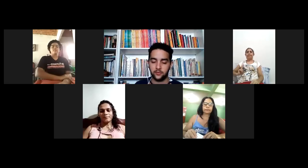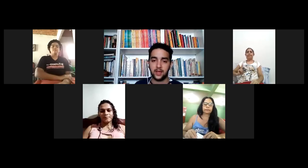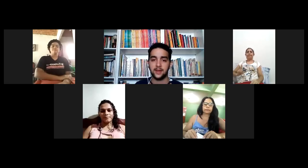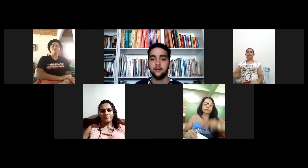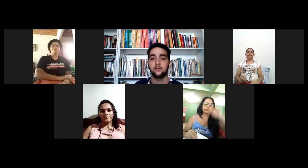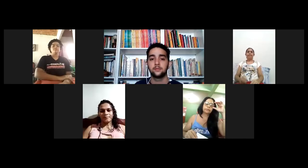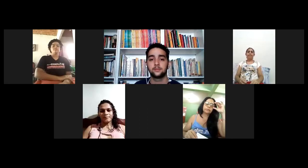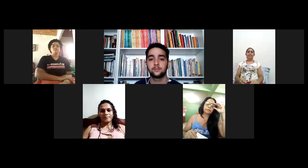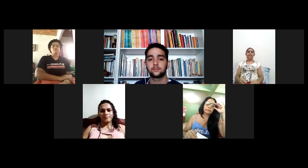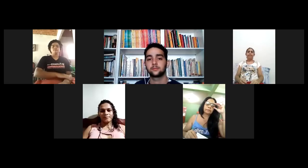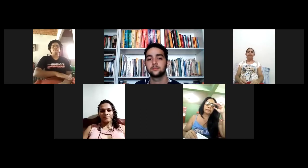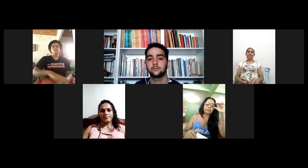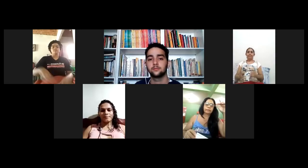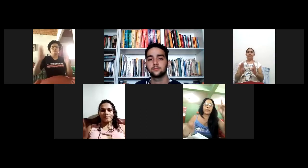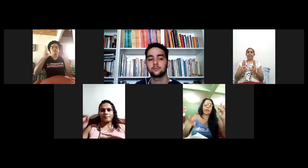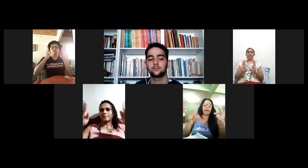freira,